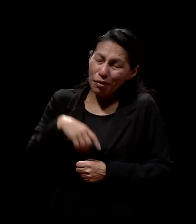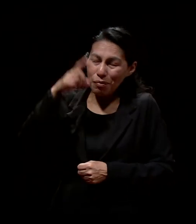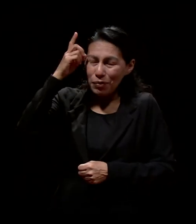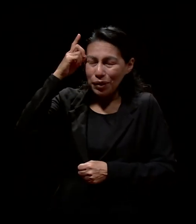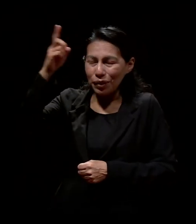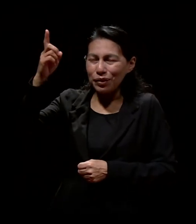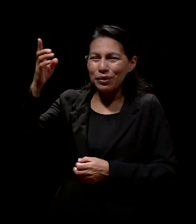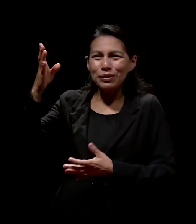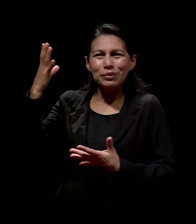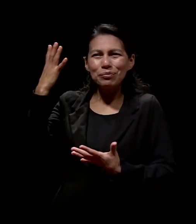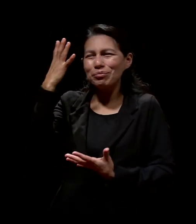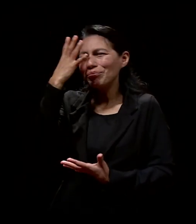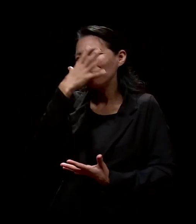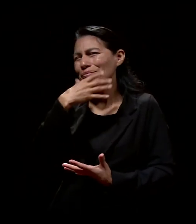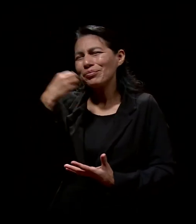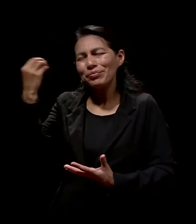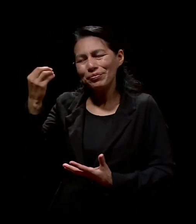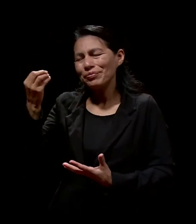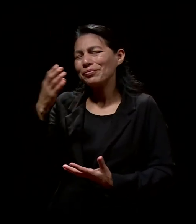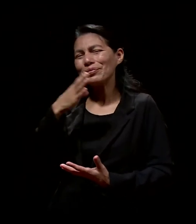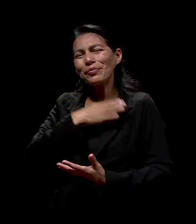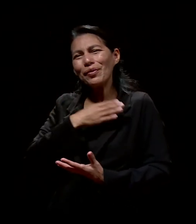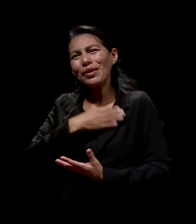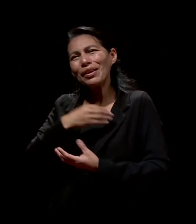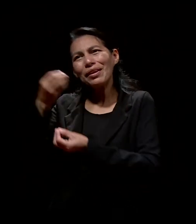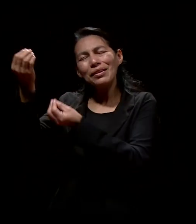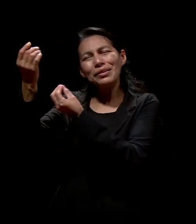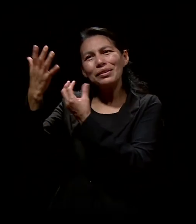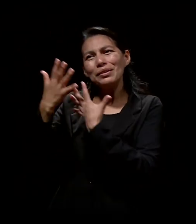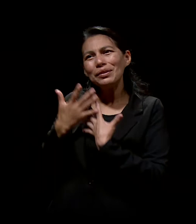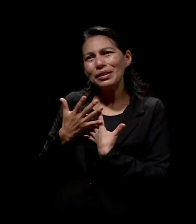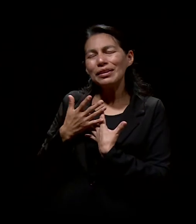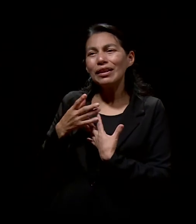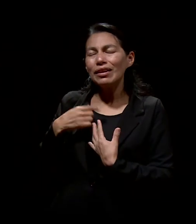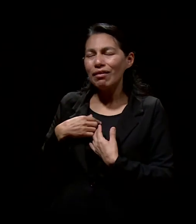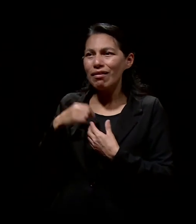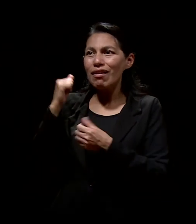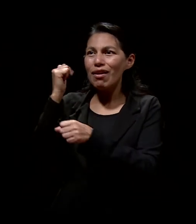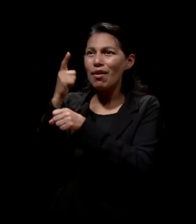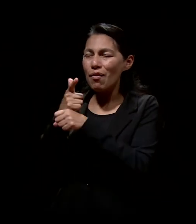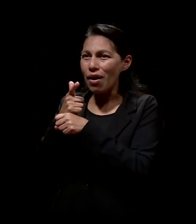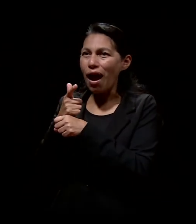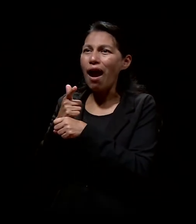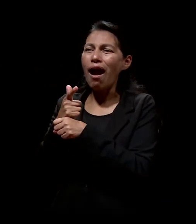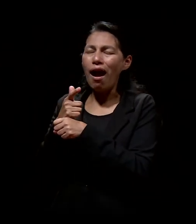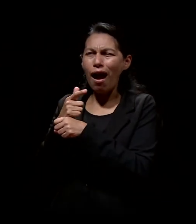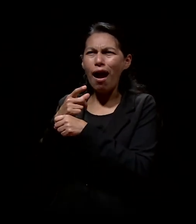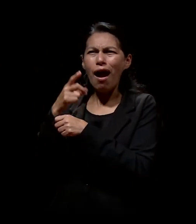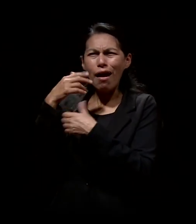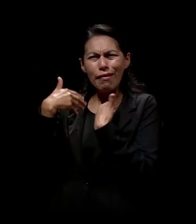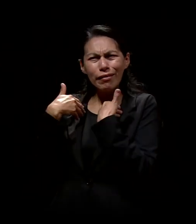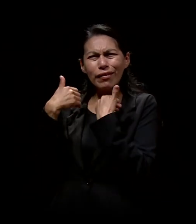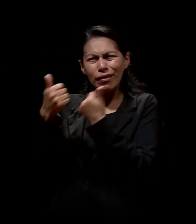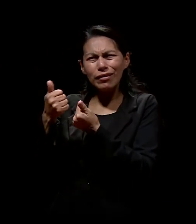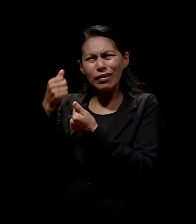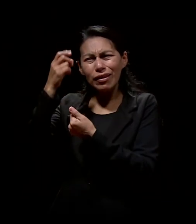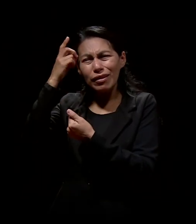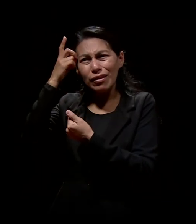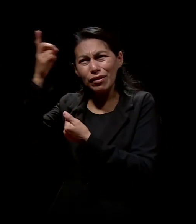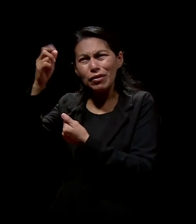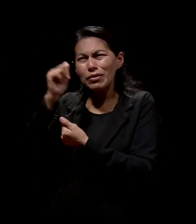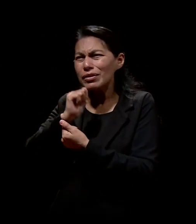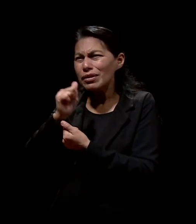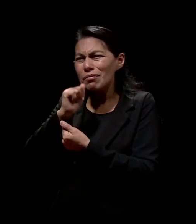momento, pues podía ver las bondades de Dios en mi vida. Y de esa manera yo me puedo dar cuenta cómo es que Dios siempre está al pendiente de